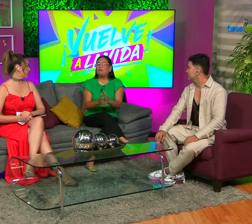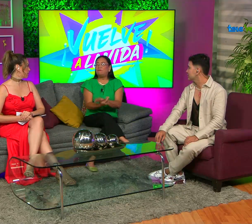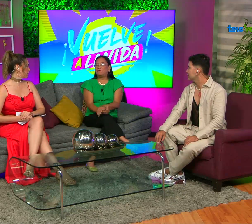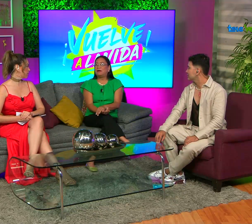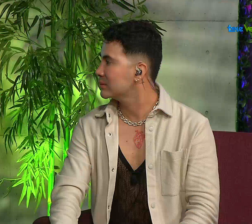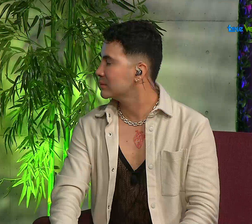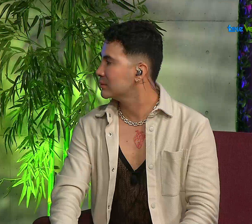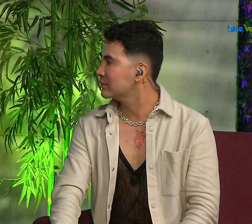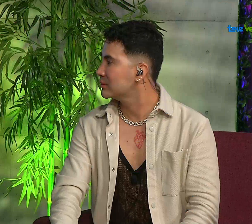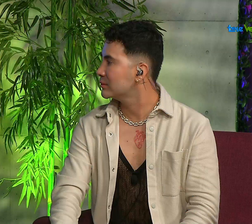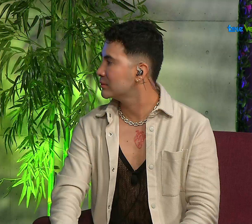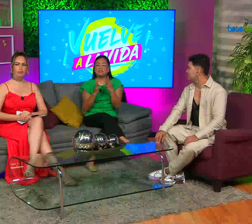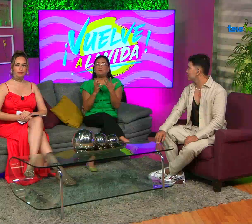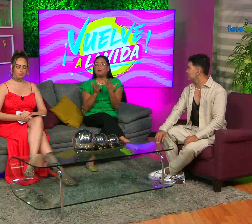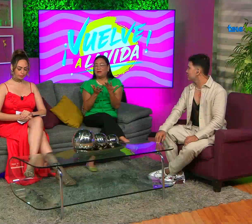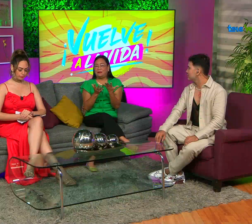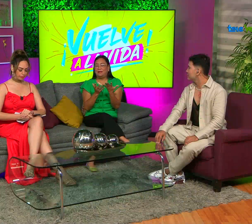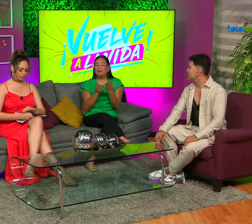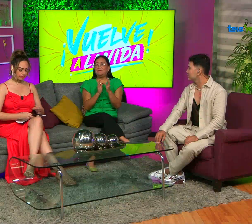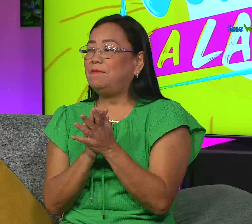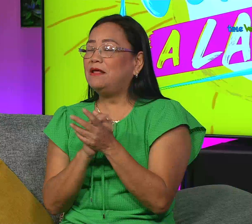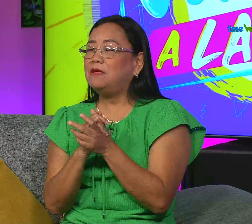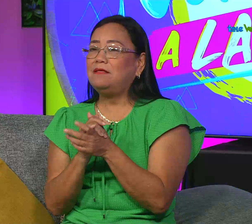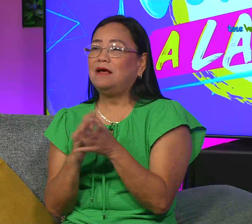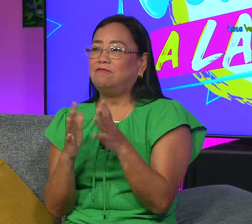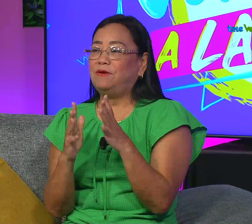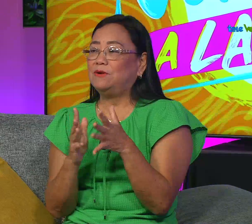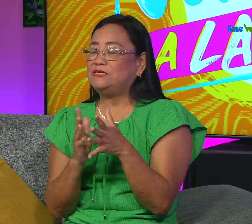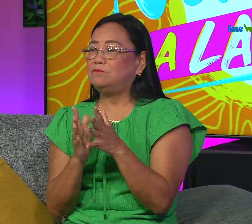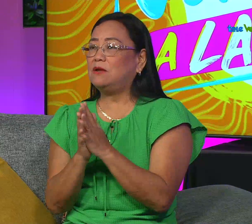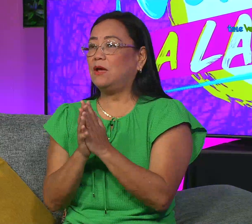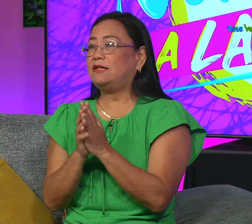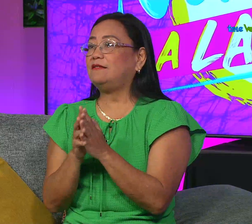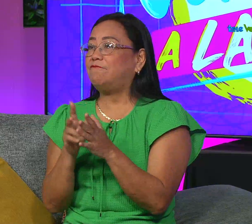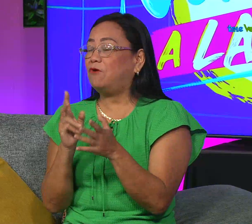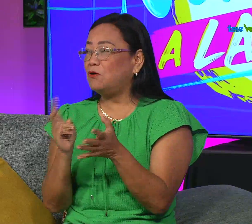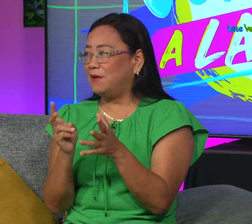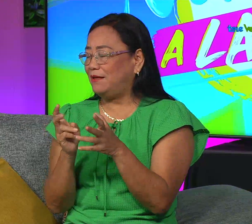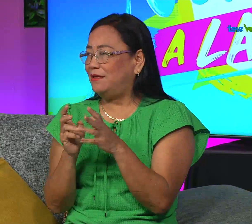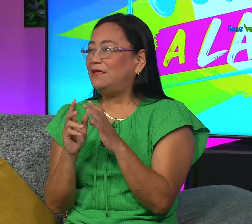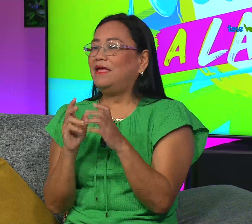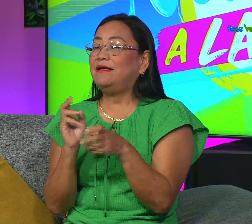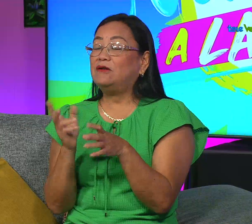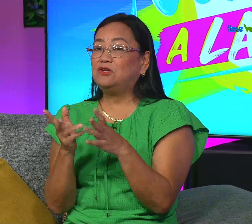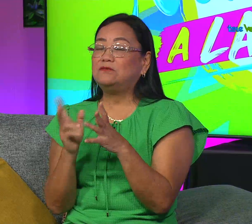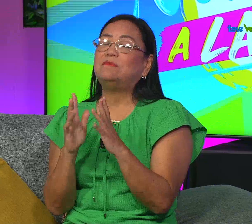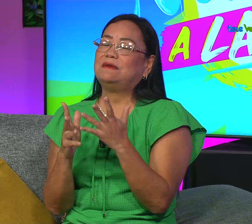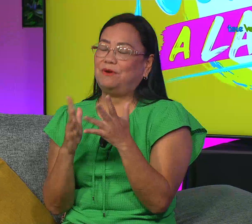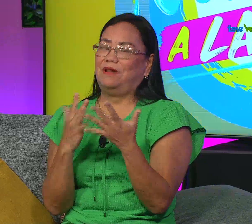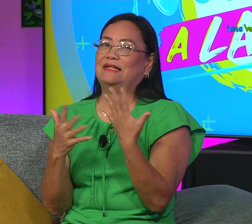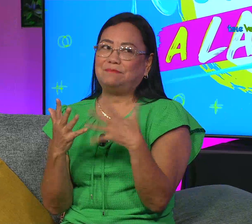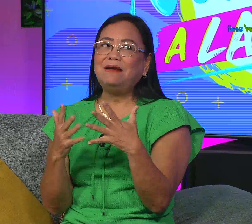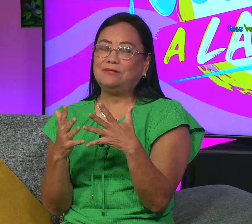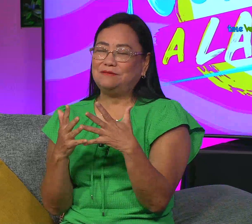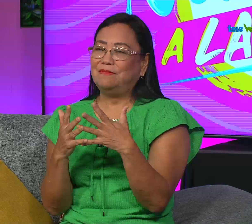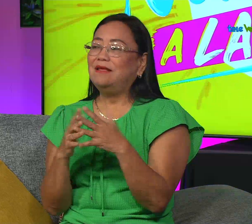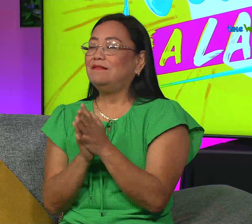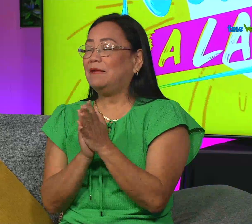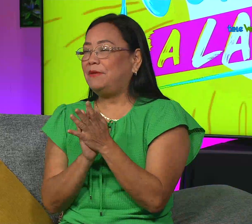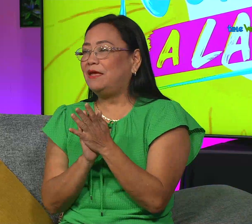conformada por la configuración manual. Primeramente, la configuración manual es la forma en que nosotros vamos a poner las manos. También,